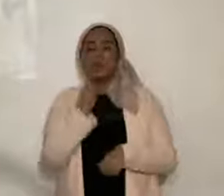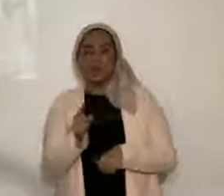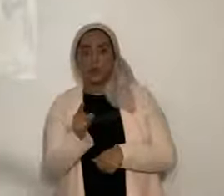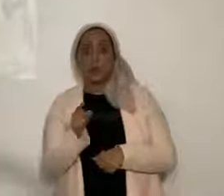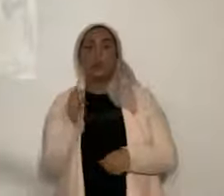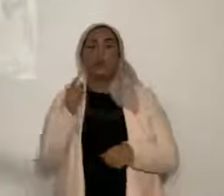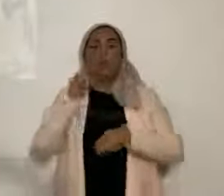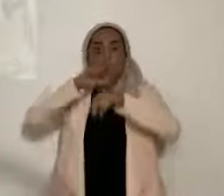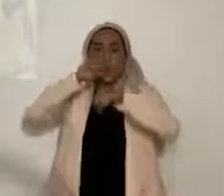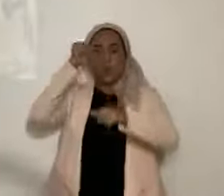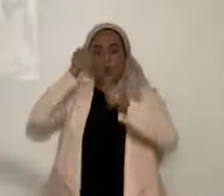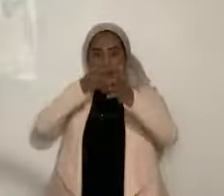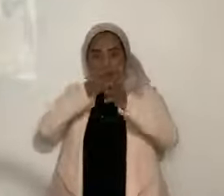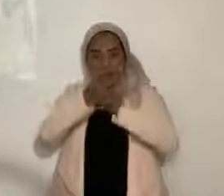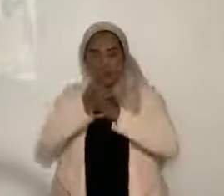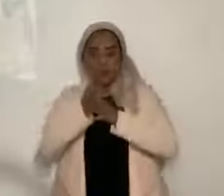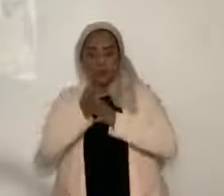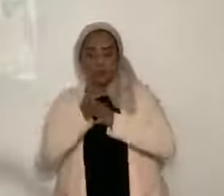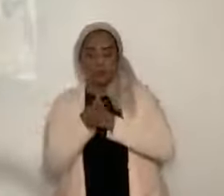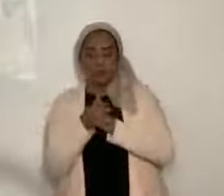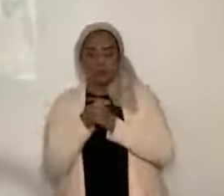cual os llamó mediante nuestro